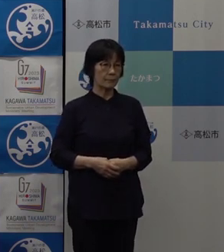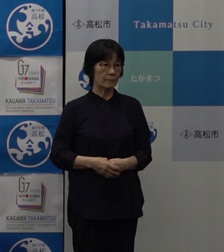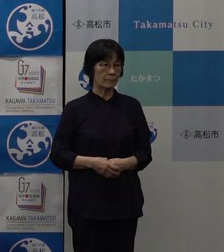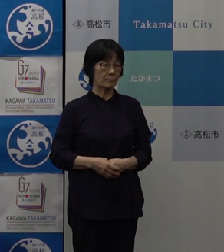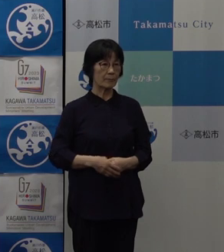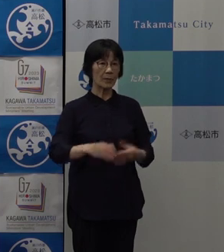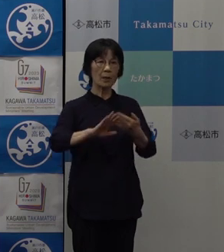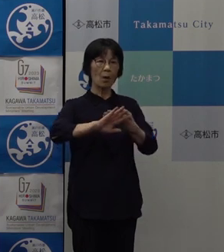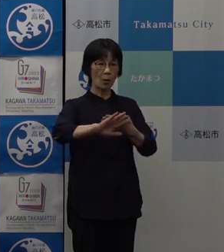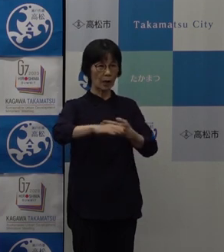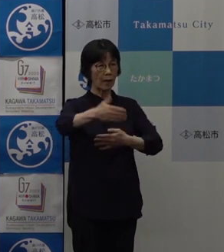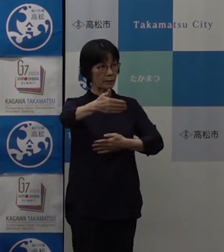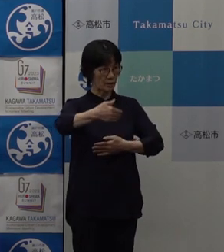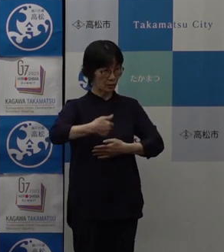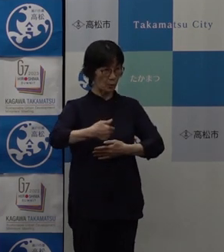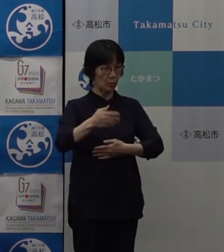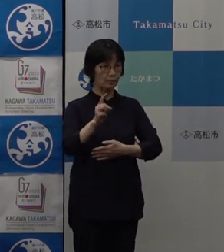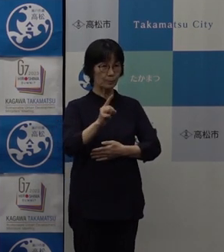ございます。